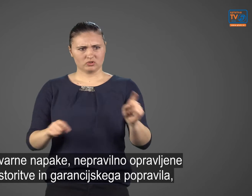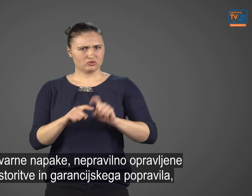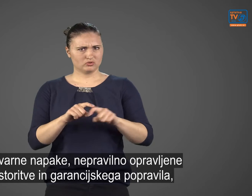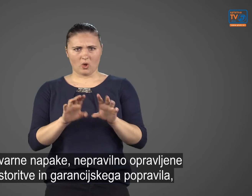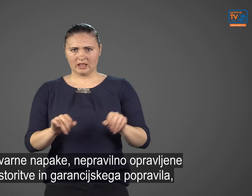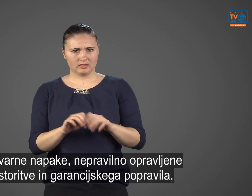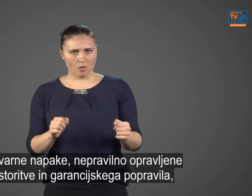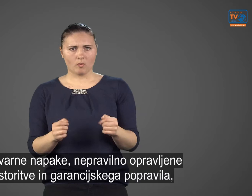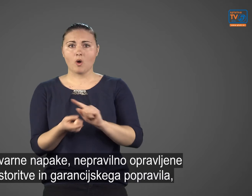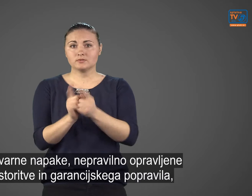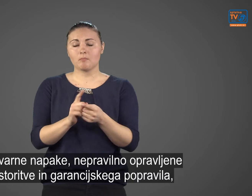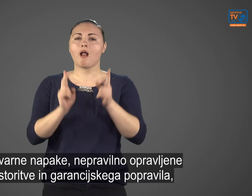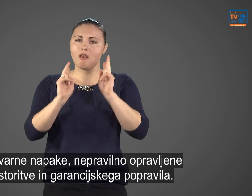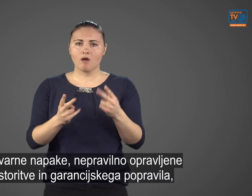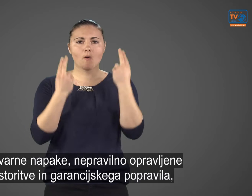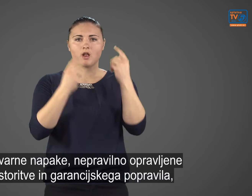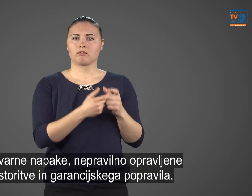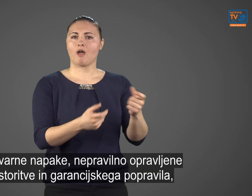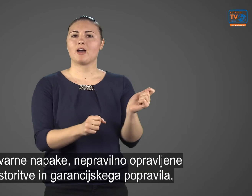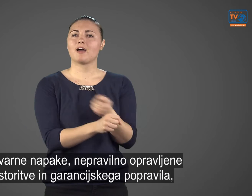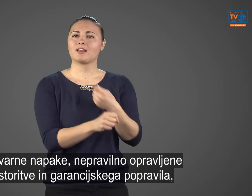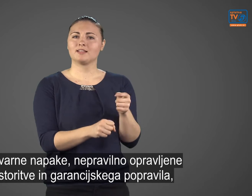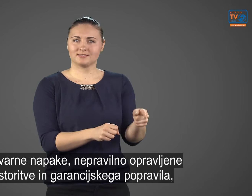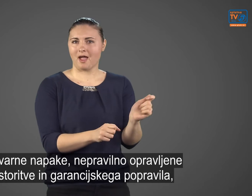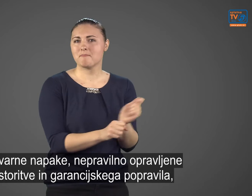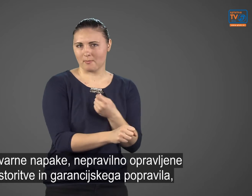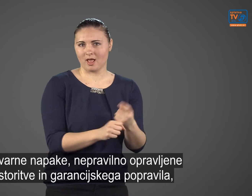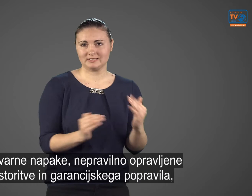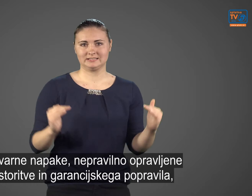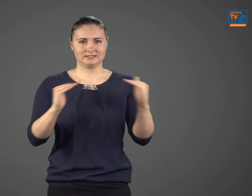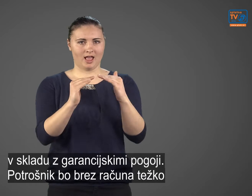oziroma uveljavlja garancijsko popravilo v skladu z garancijskimi pogoji.